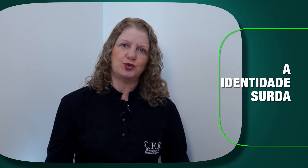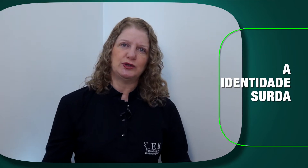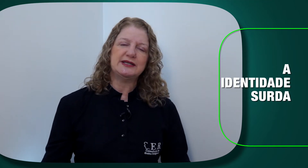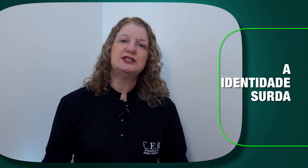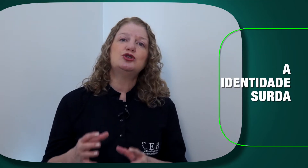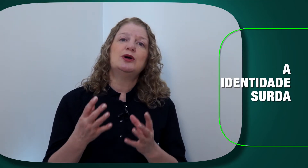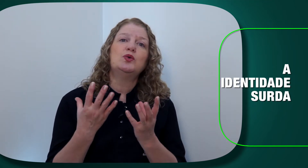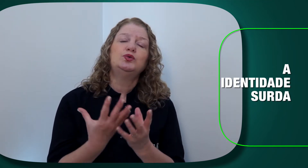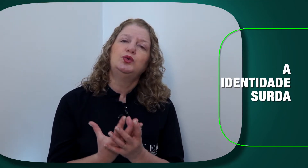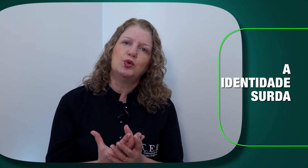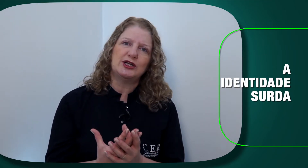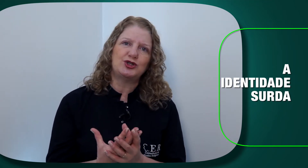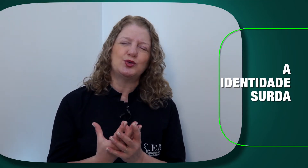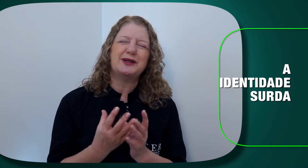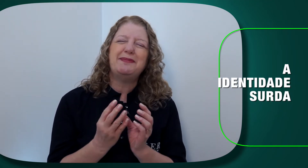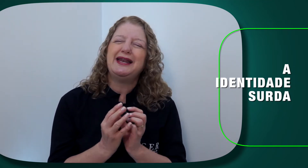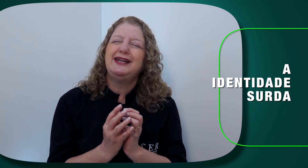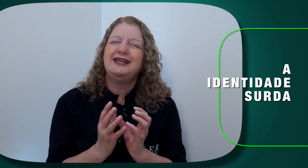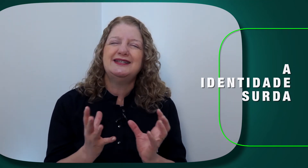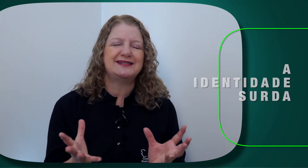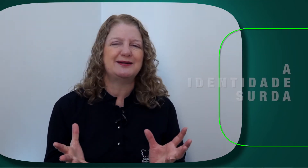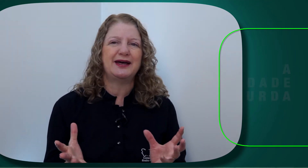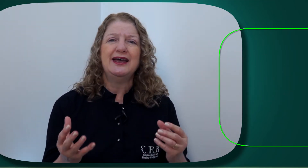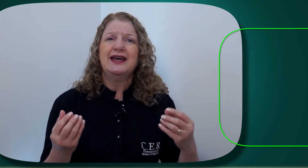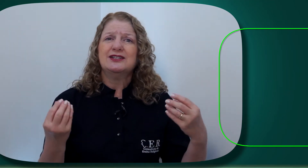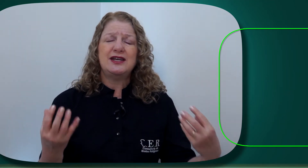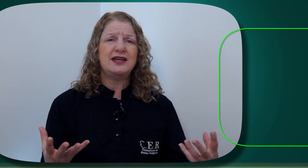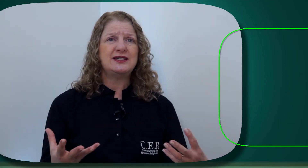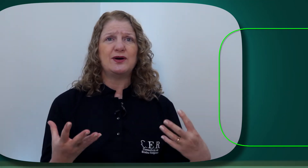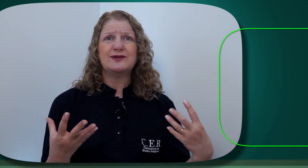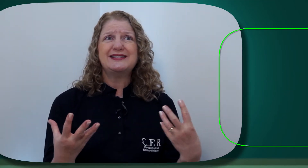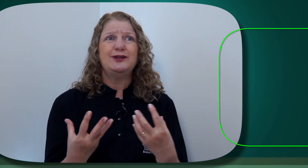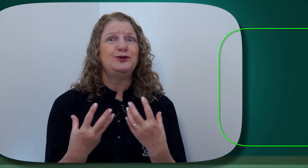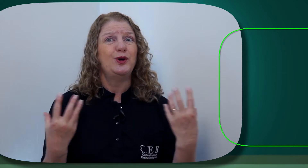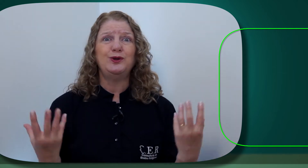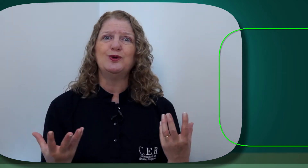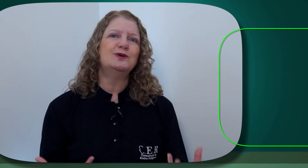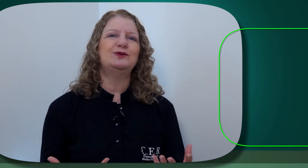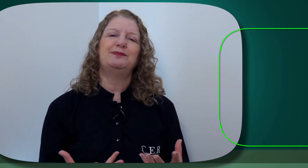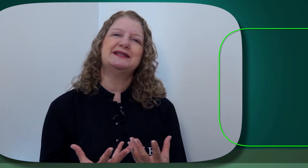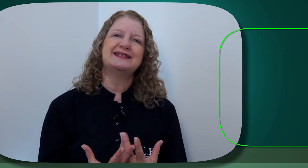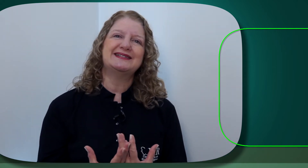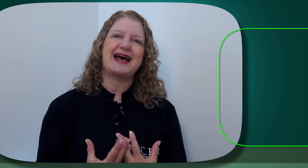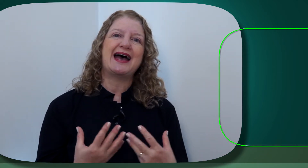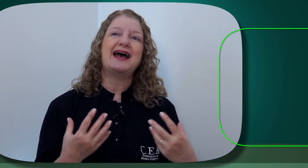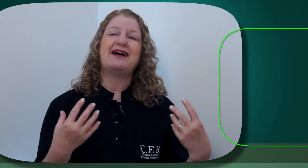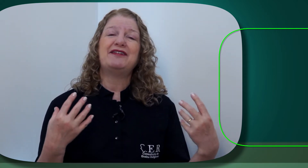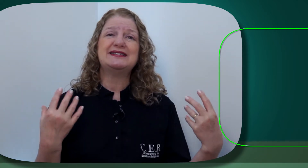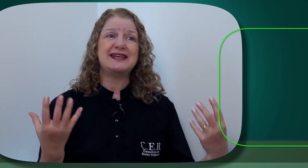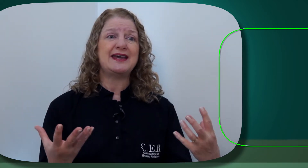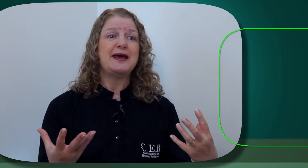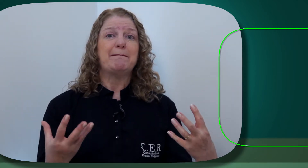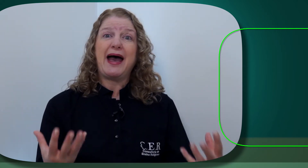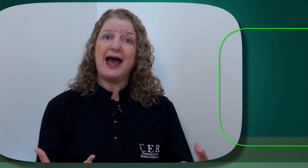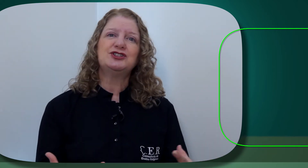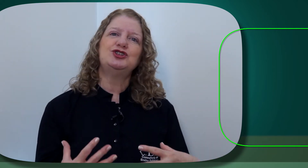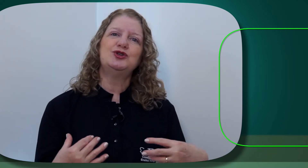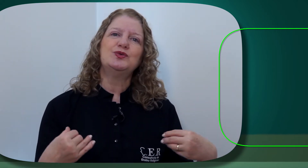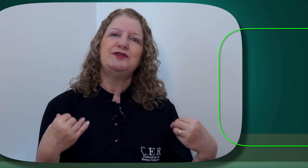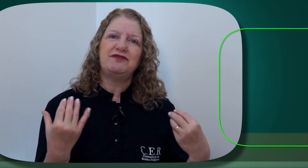surda. Existe uma cultura surda belíssima. Gente, eu aconselho todo mundo a pesquisar, a fazer parte de um